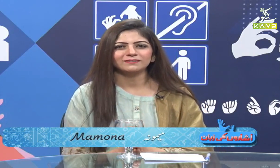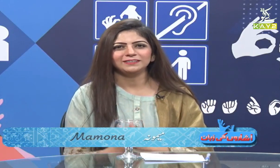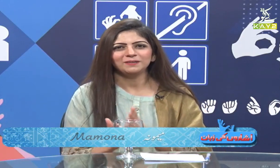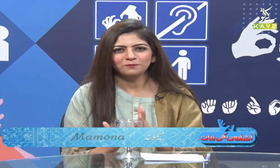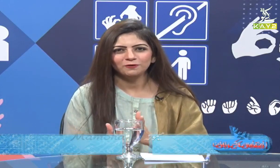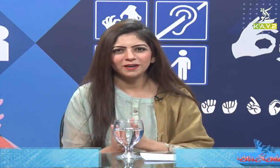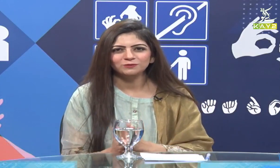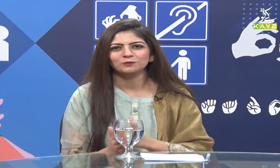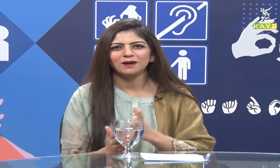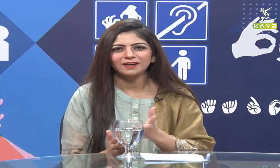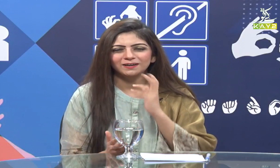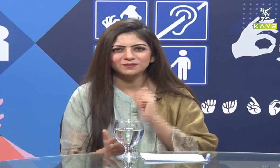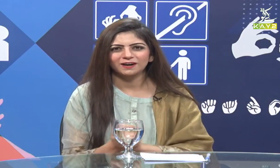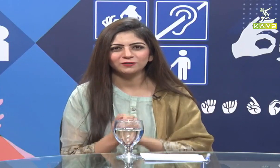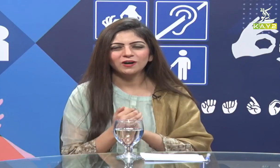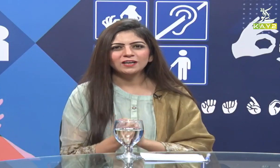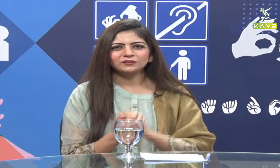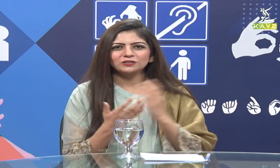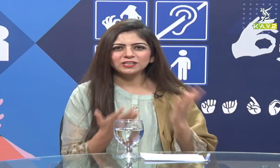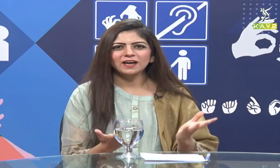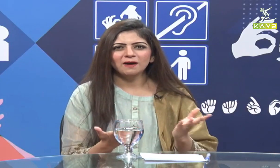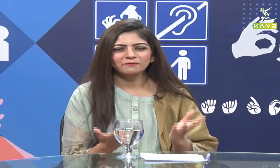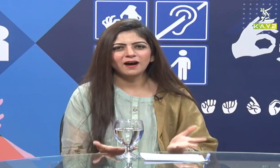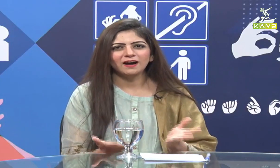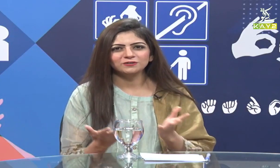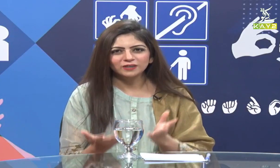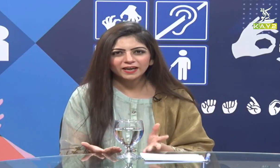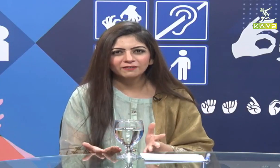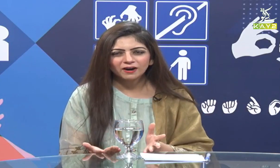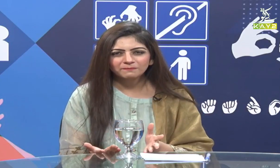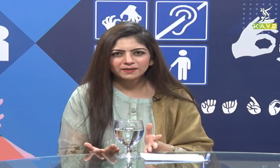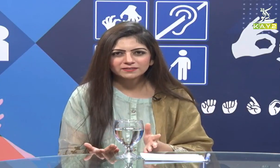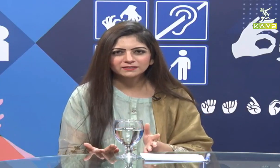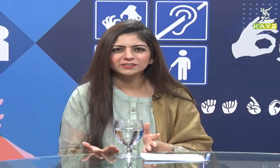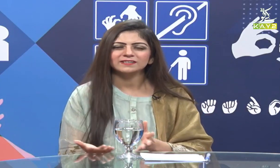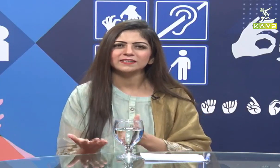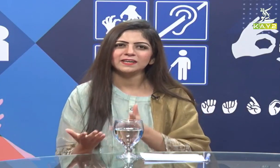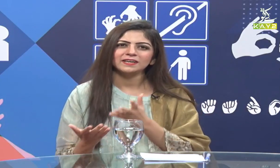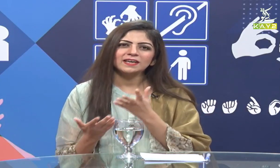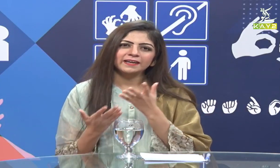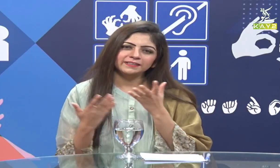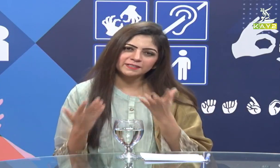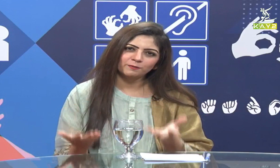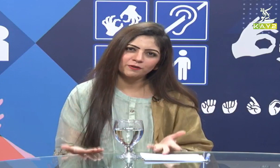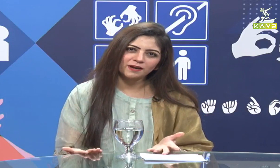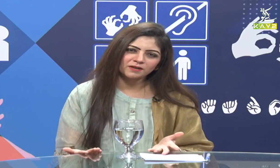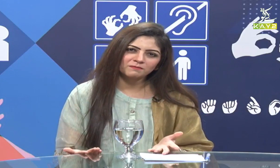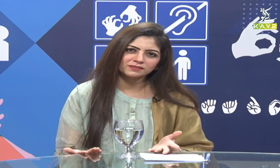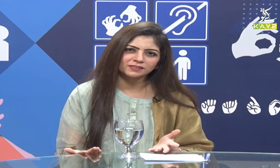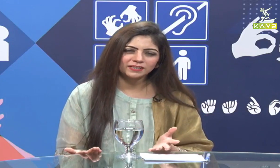ये प्रोग्राम दोबारा कब स्टार्ट हो। तो जी, हम आ चुके हैं वापस। जैसे कि इस प्रोग्राम का मकसद यही